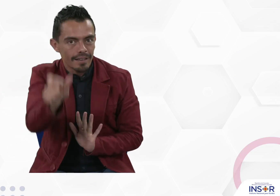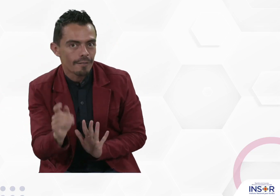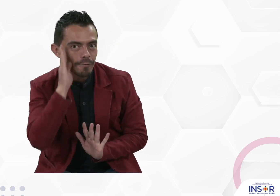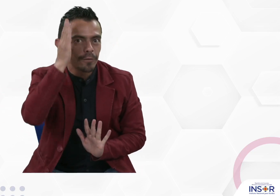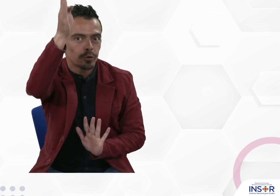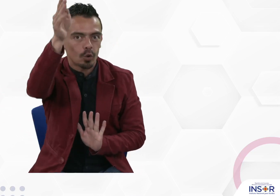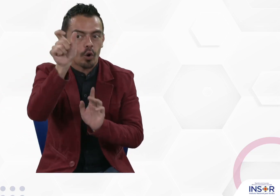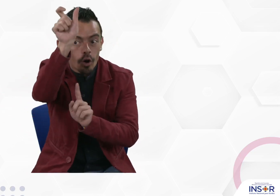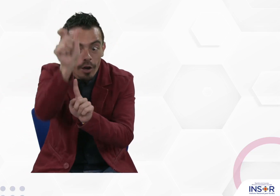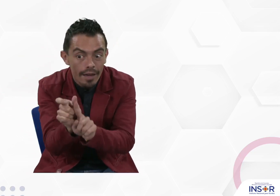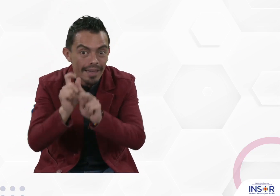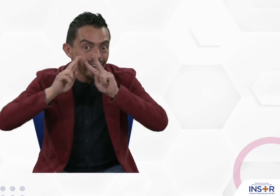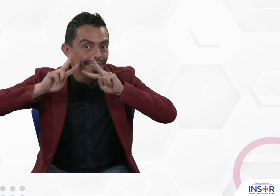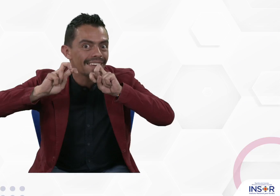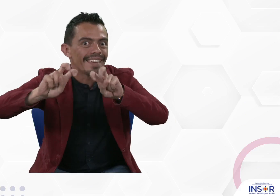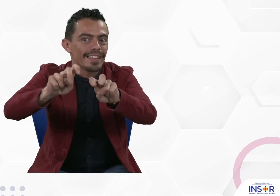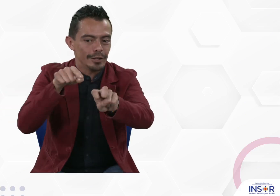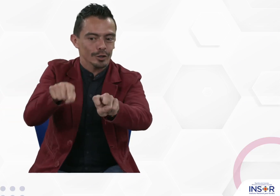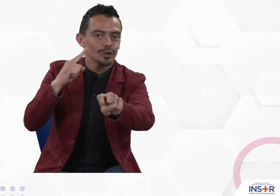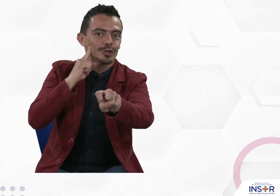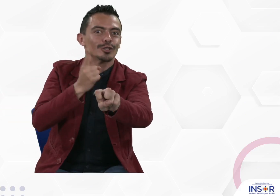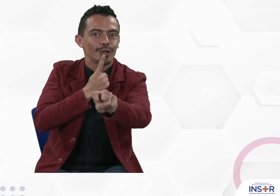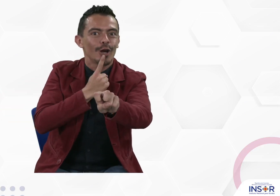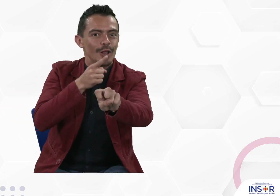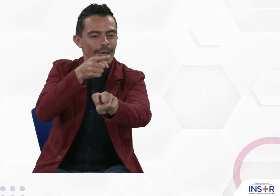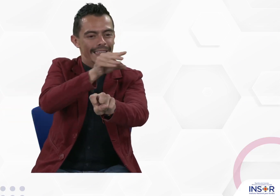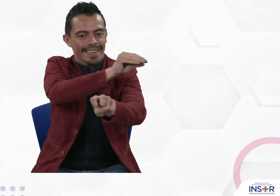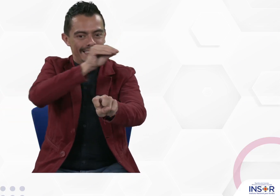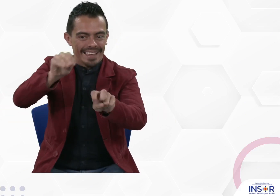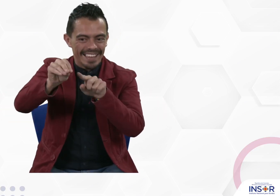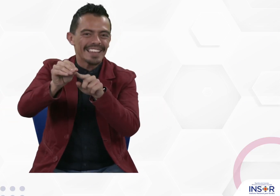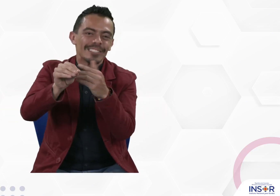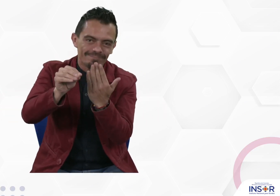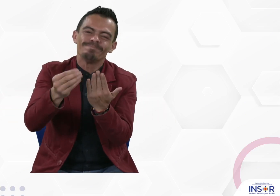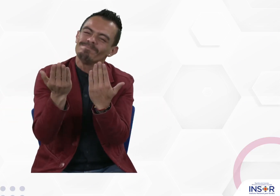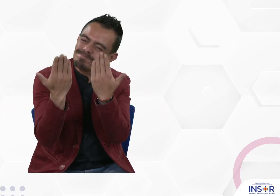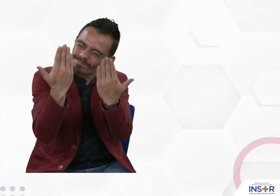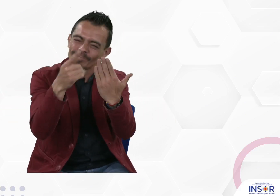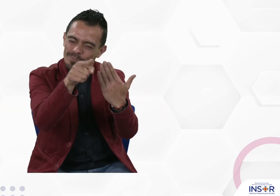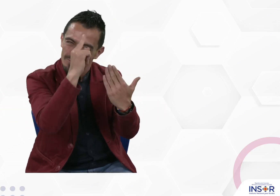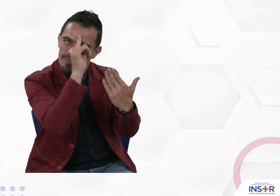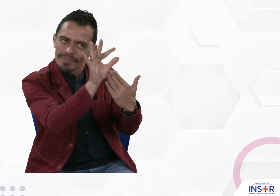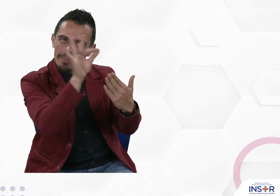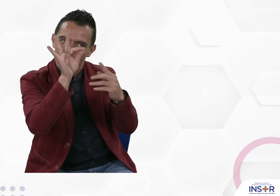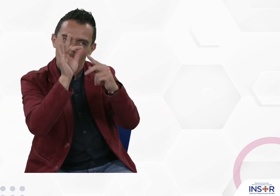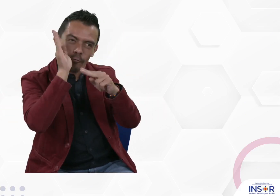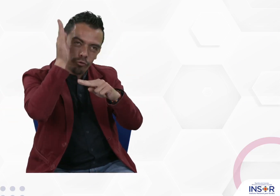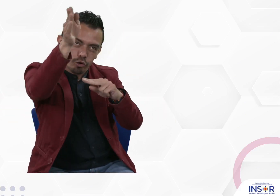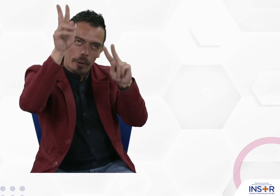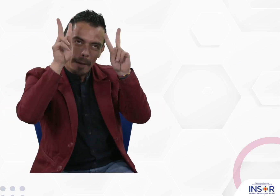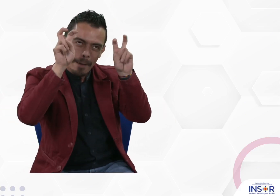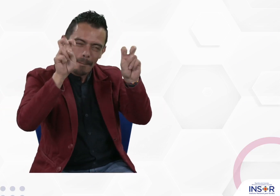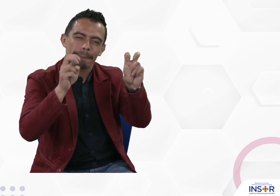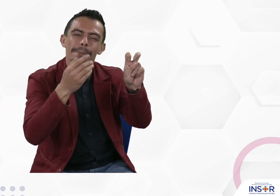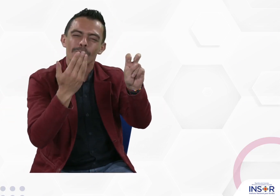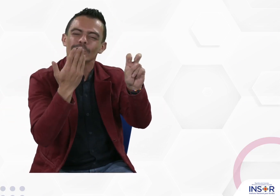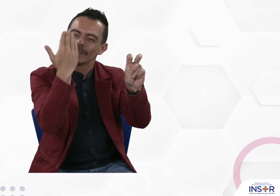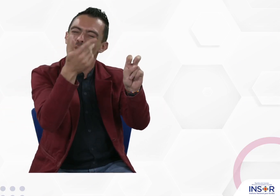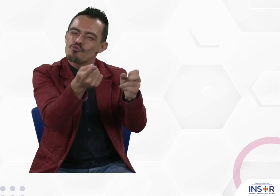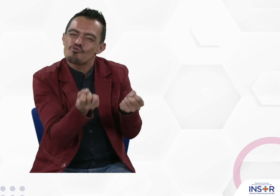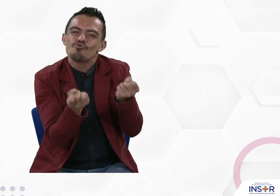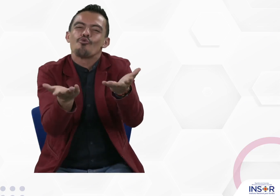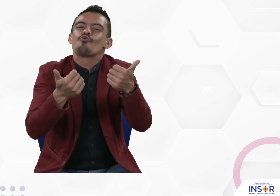su pensamiento, para que las personas sordas se animen a investigar? ¿Qué reflexiones o proyecciones